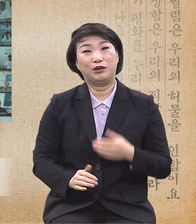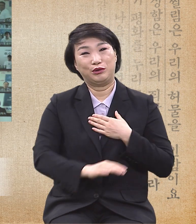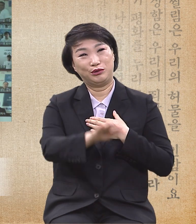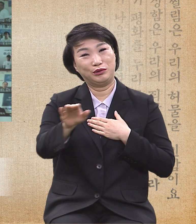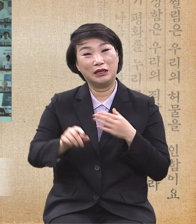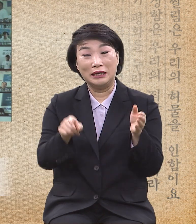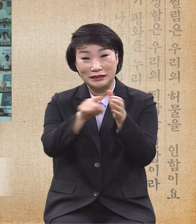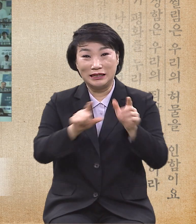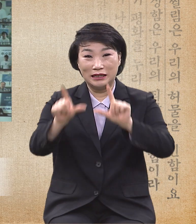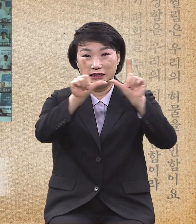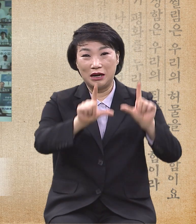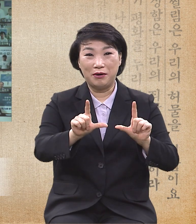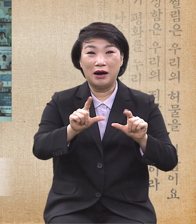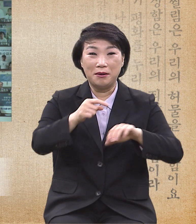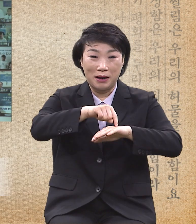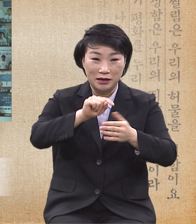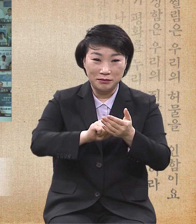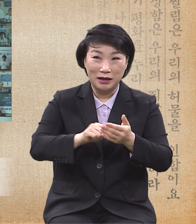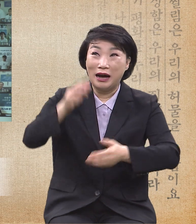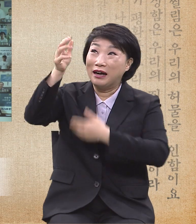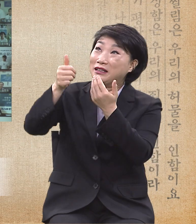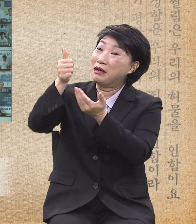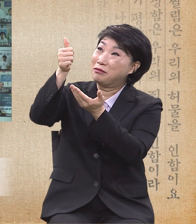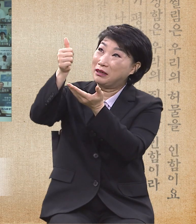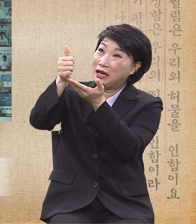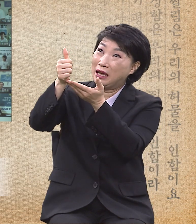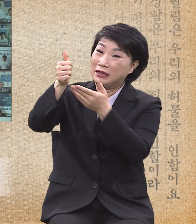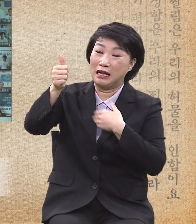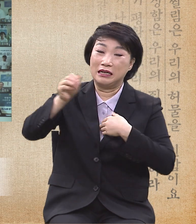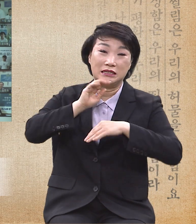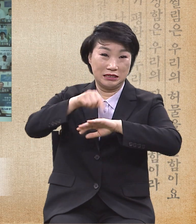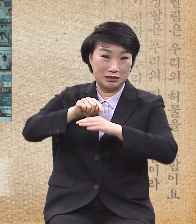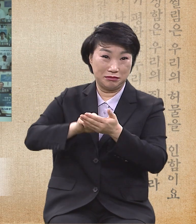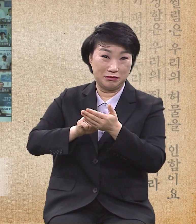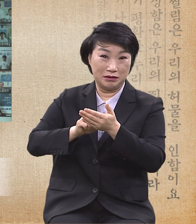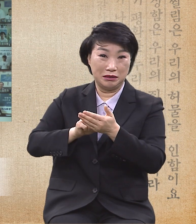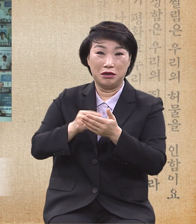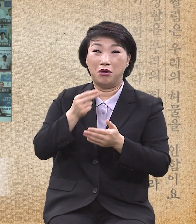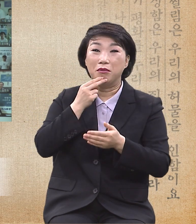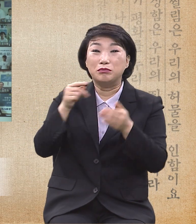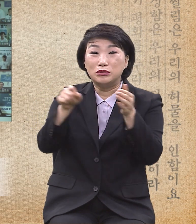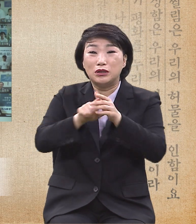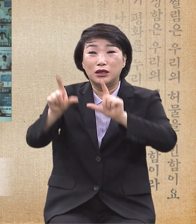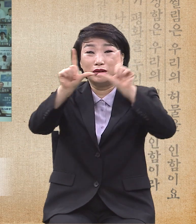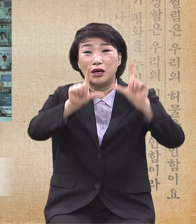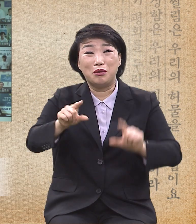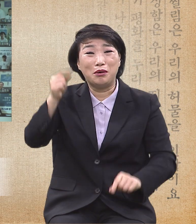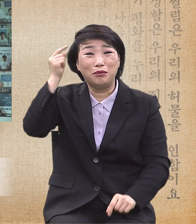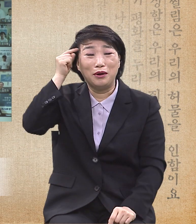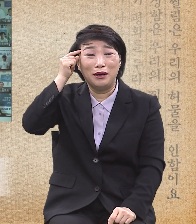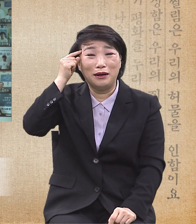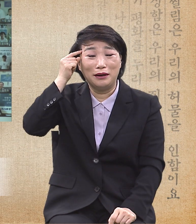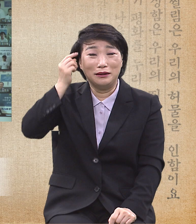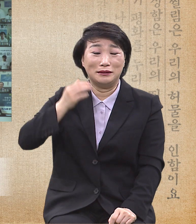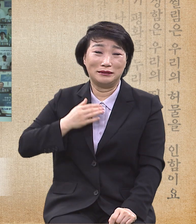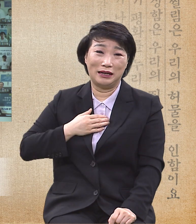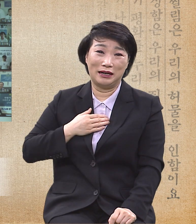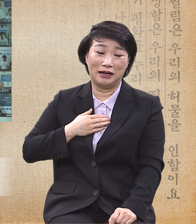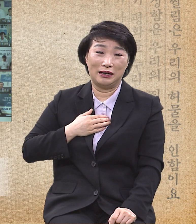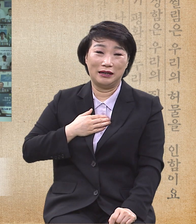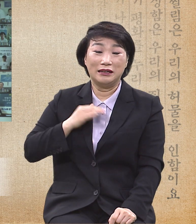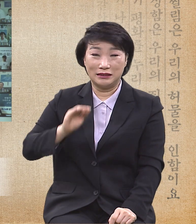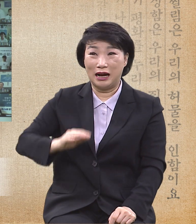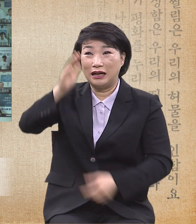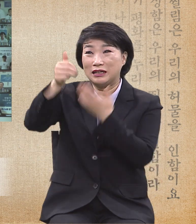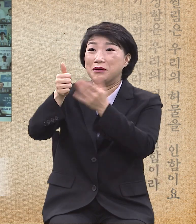얼마나 중심이 하나님께 진실이 없는 신앙생활이며 얼마나